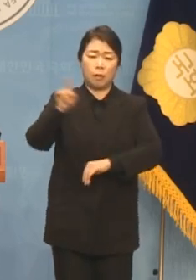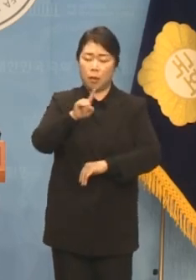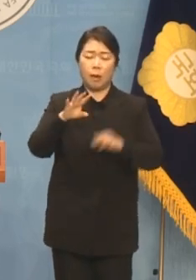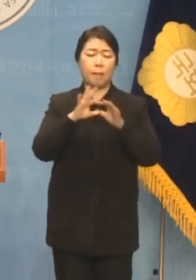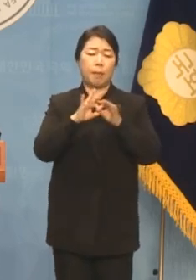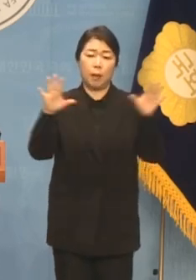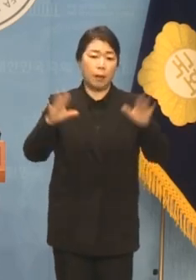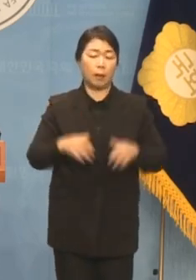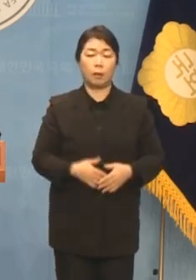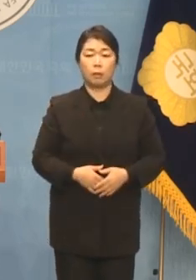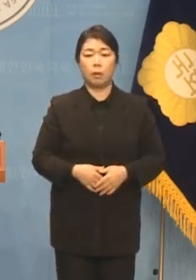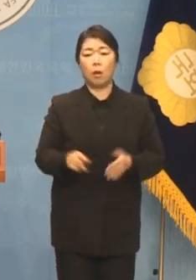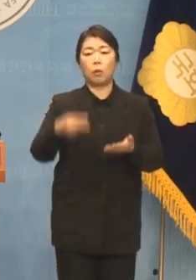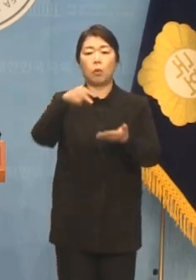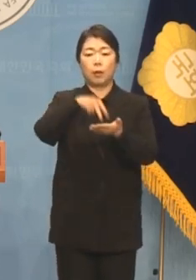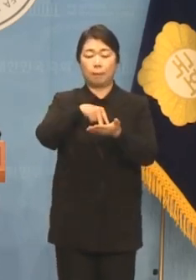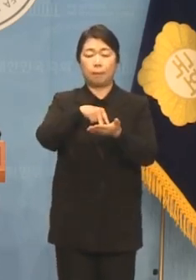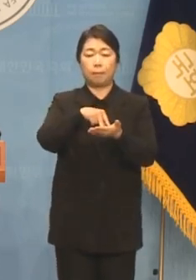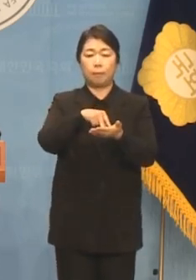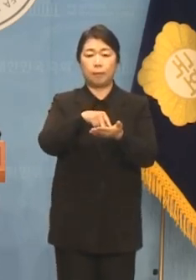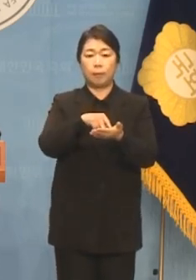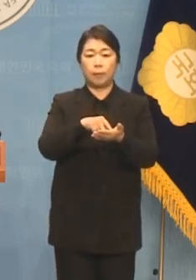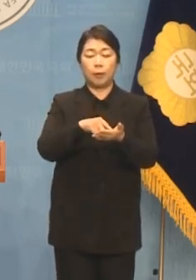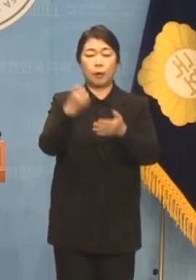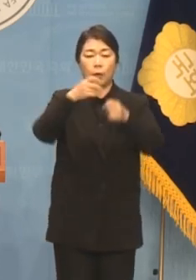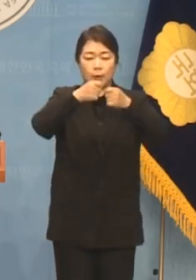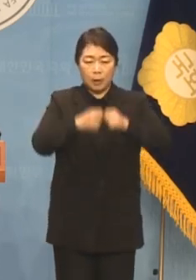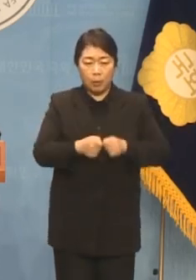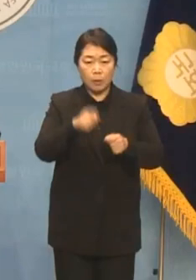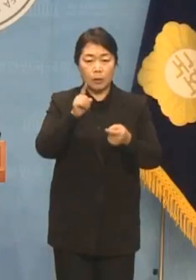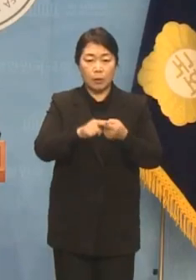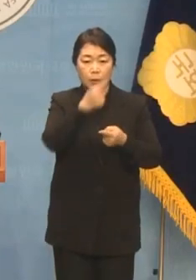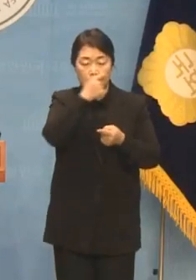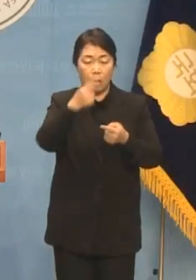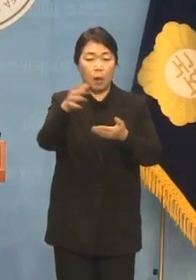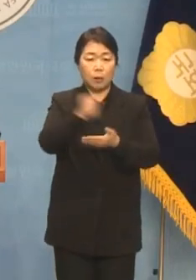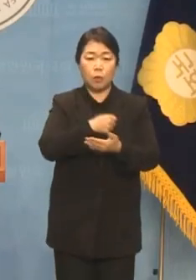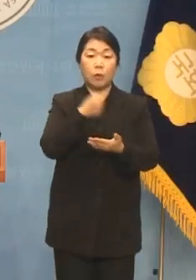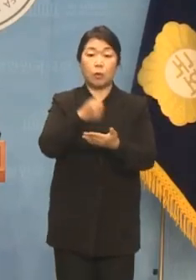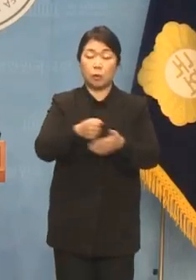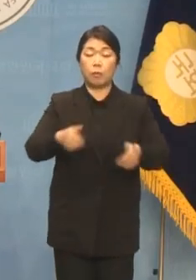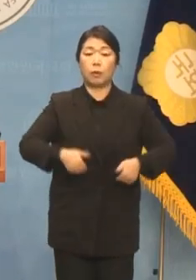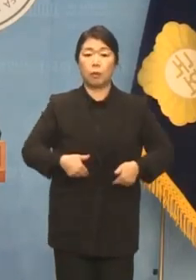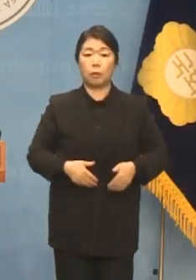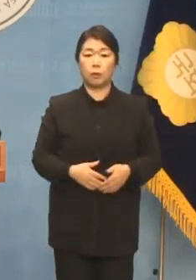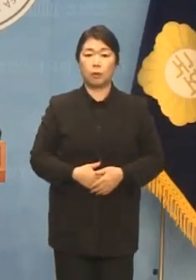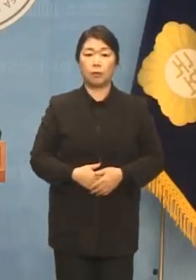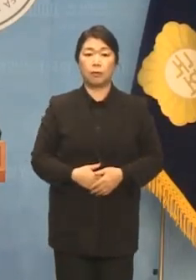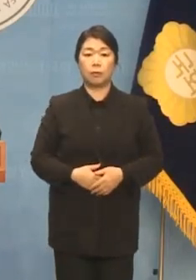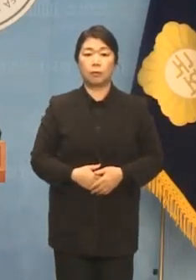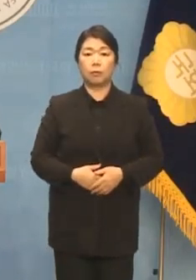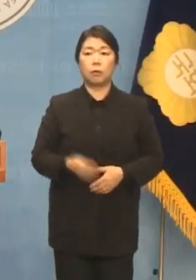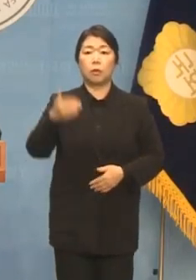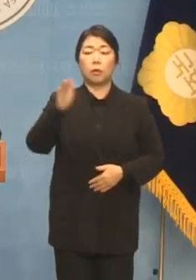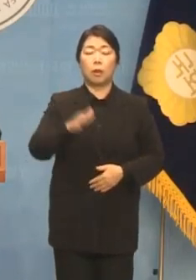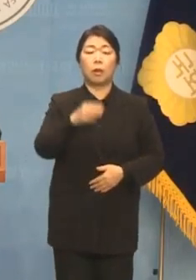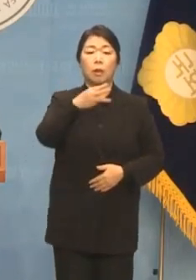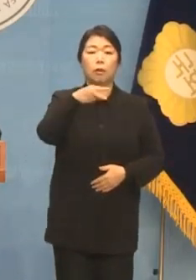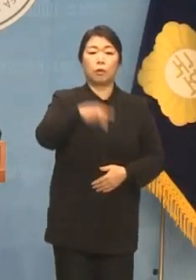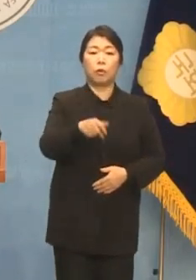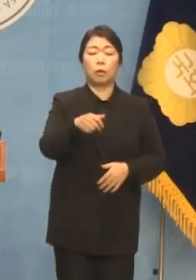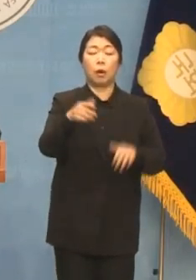벗어나 독립적이고 객관적인 결정을 해야 한다는 뜻입니다 그런데 류림